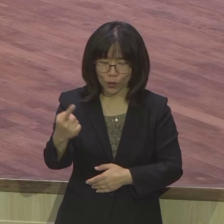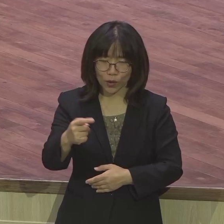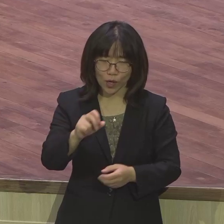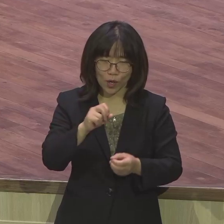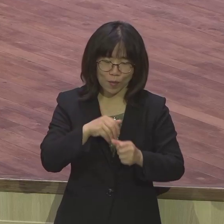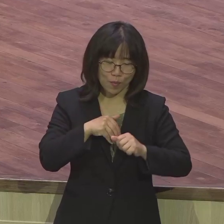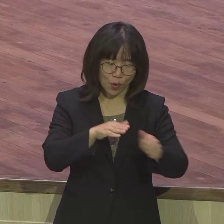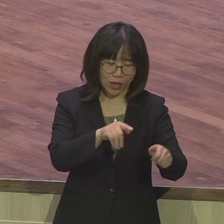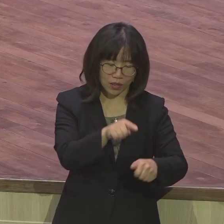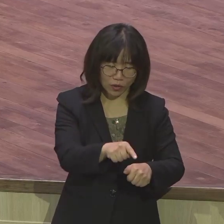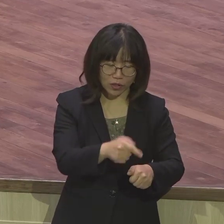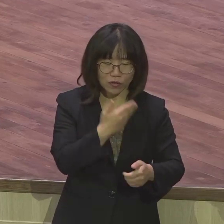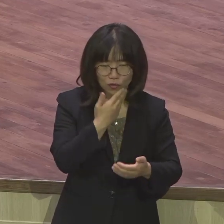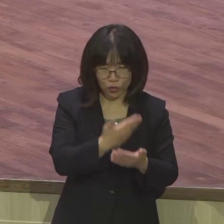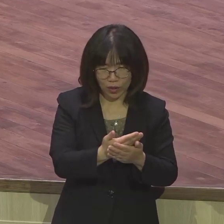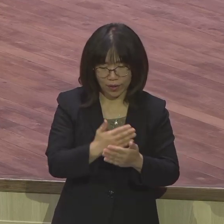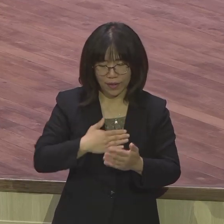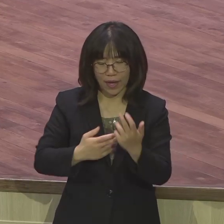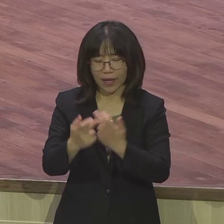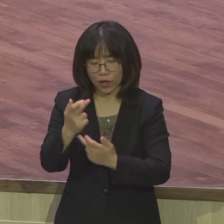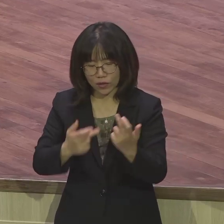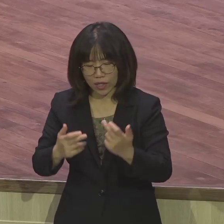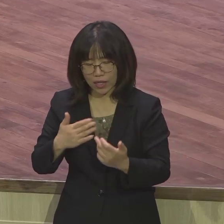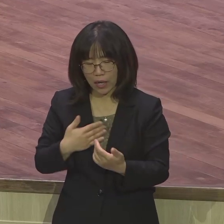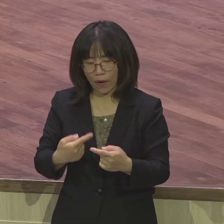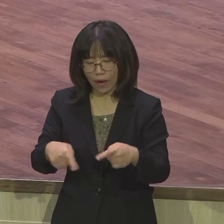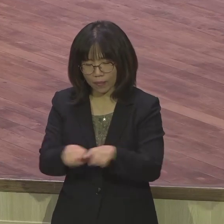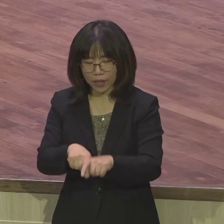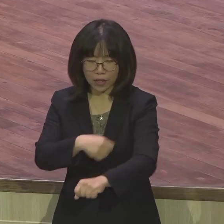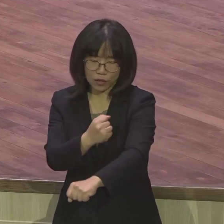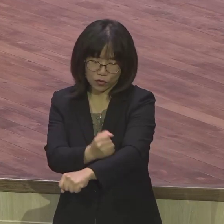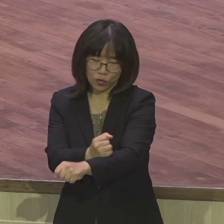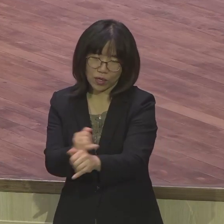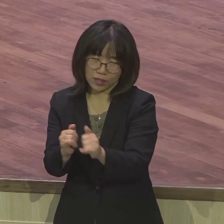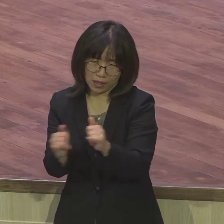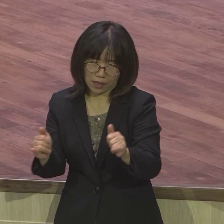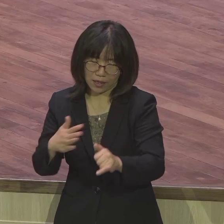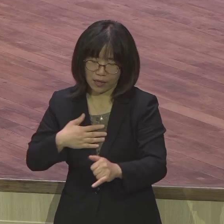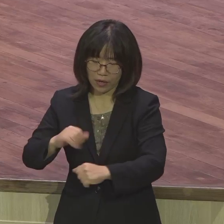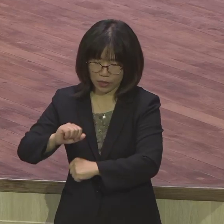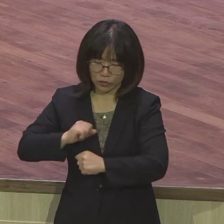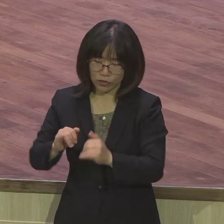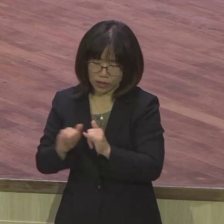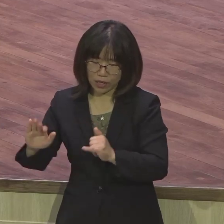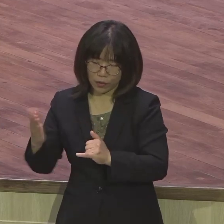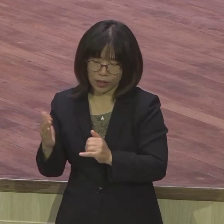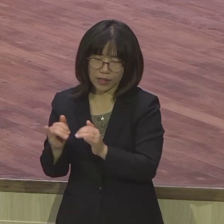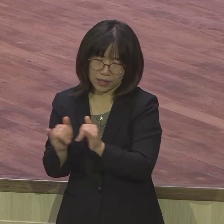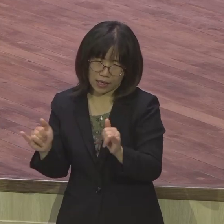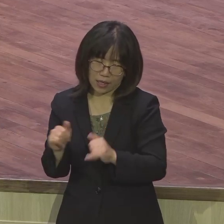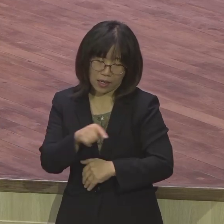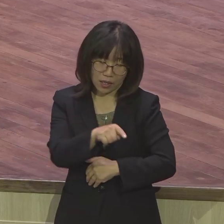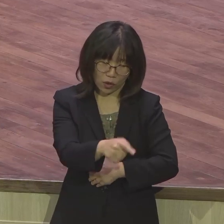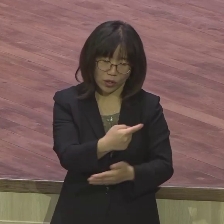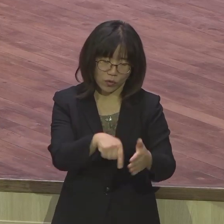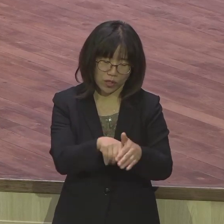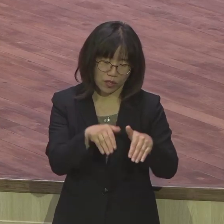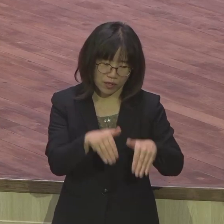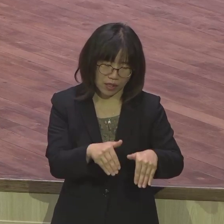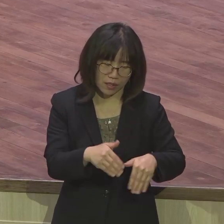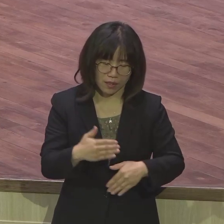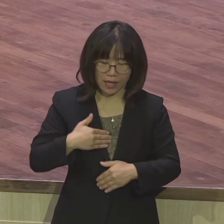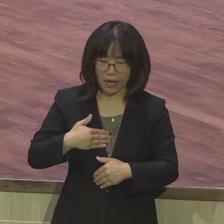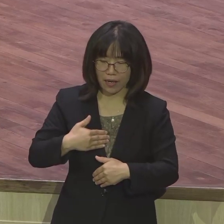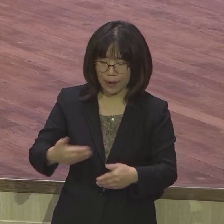나는 생각한다. 그는 나의 형제요, 함께 수고하는 자요, 함께 군사된 자요, 너희의 사자로 내게 쓸 것을